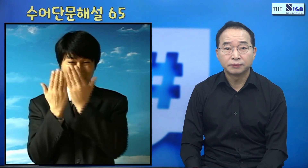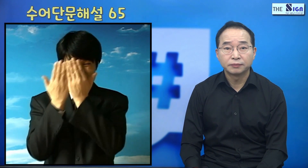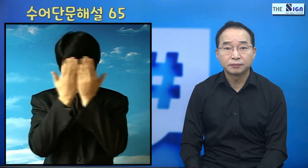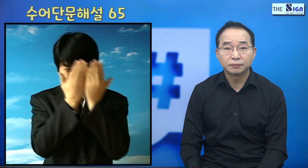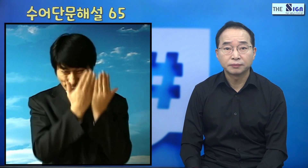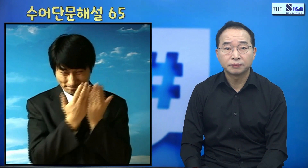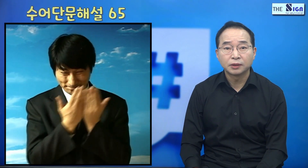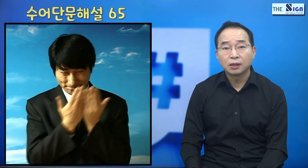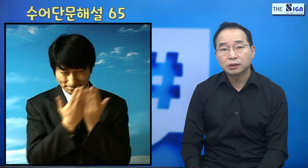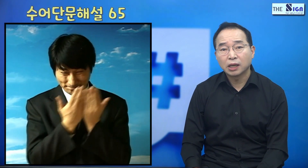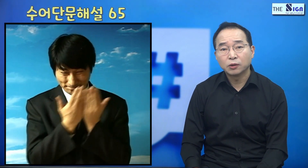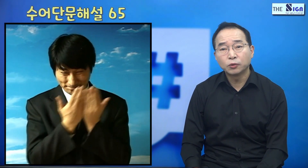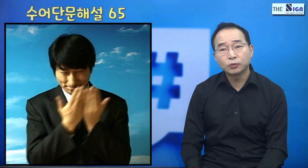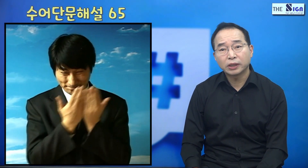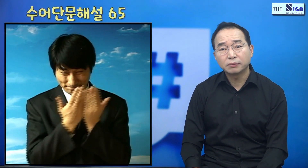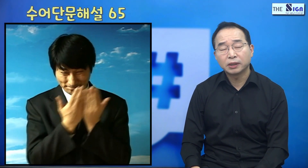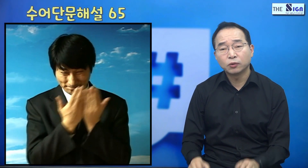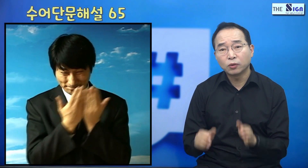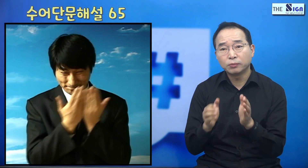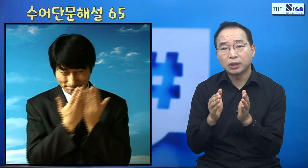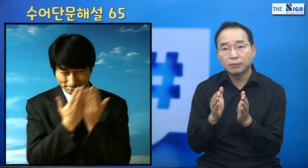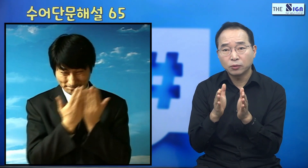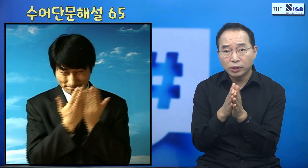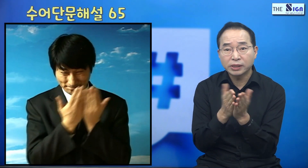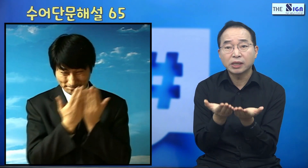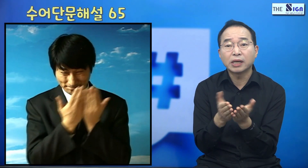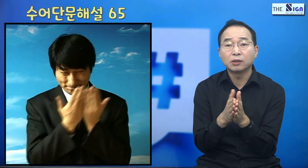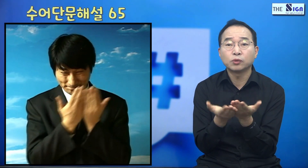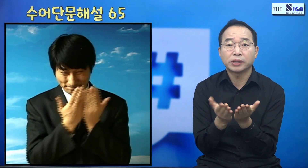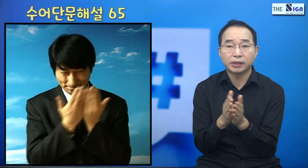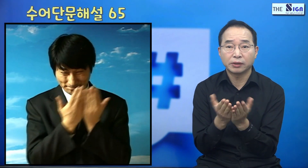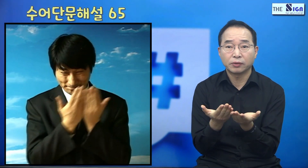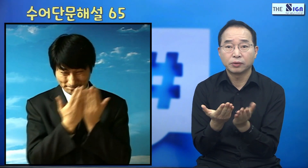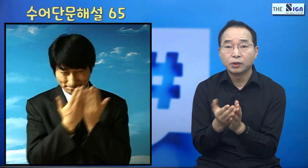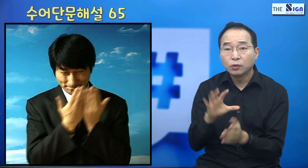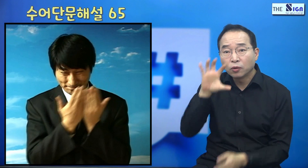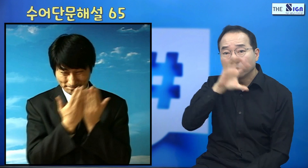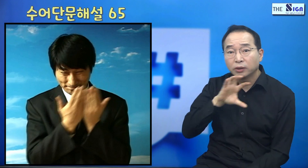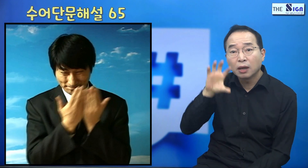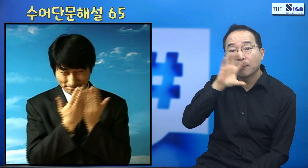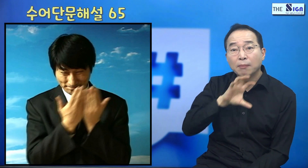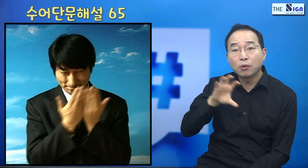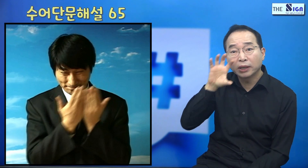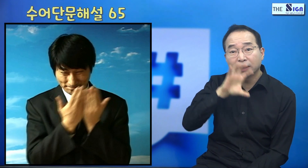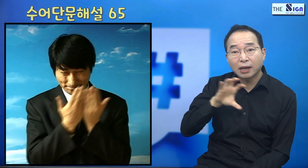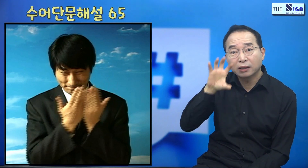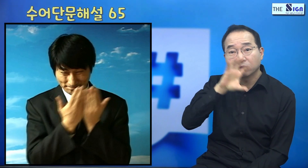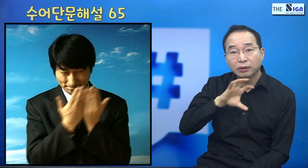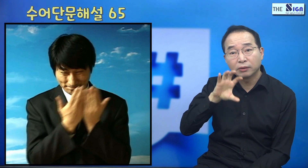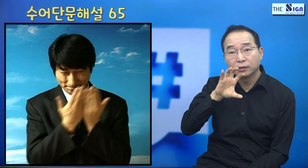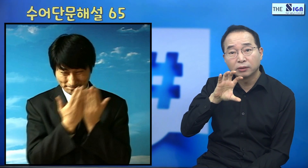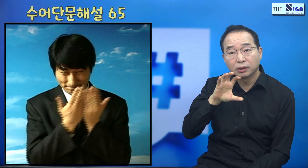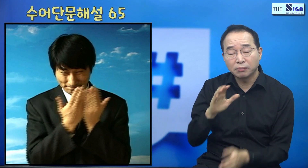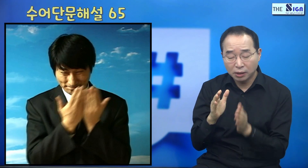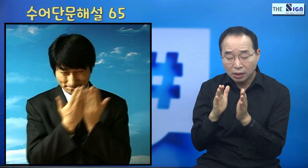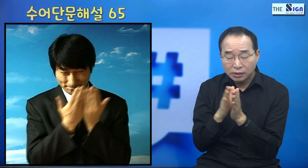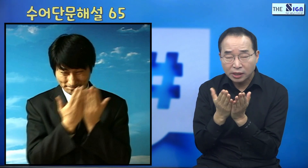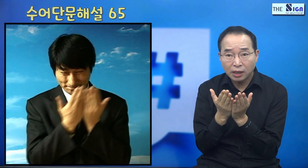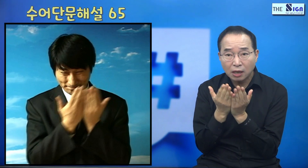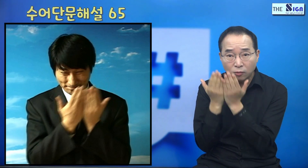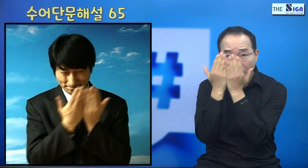그는, 자, 요 동작입니다. 요거는 뭐냐면 이게 책이라는 동작이에요. 요거는 반복한다라는 거예요.